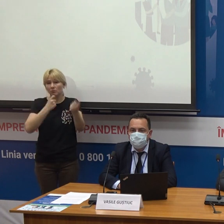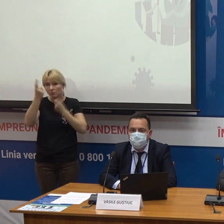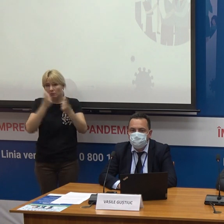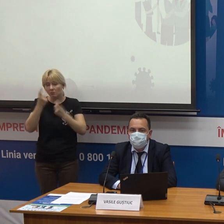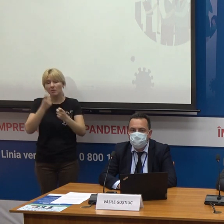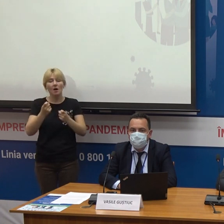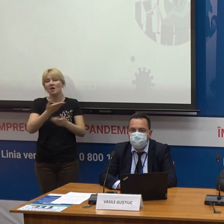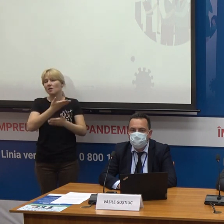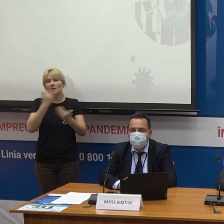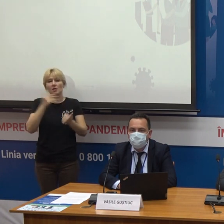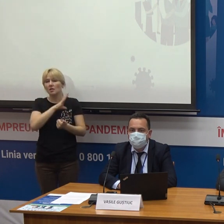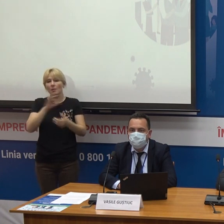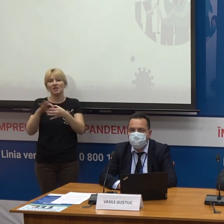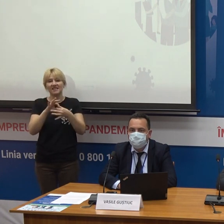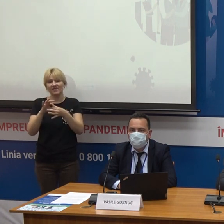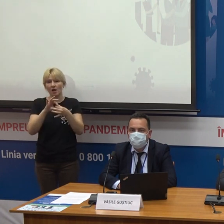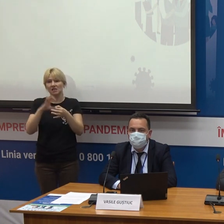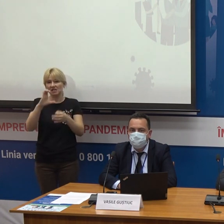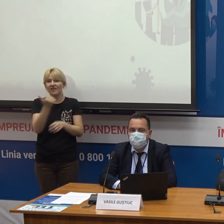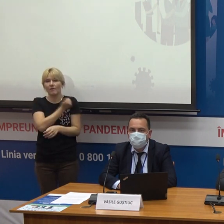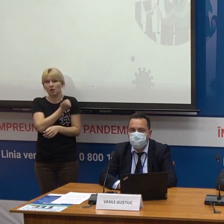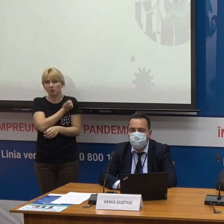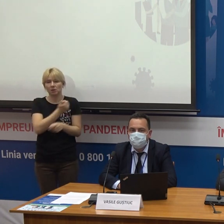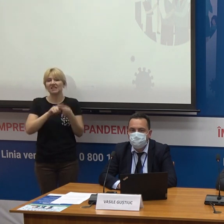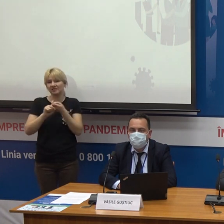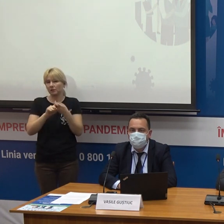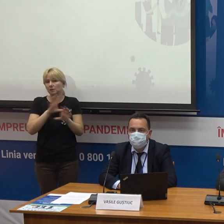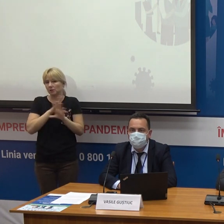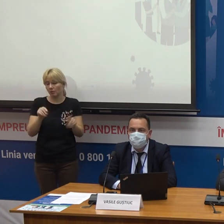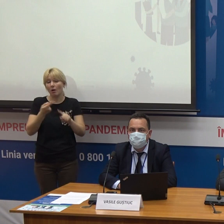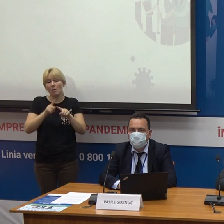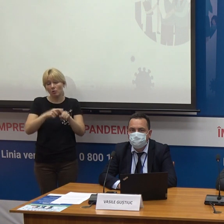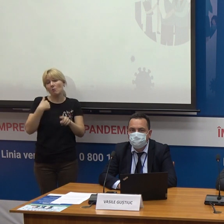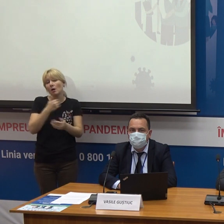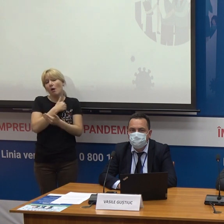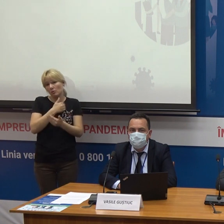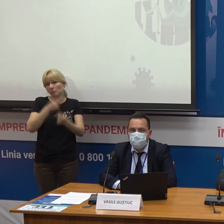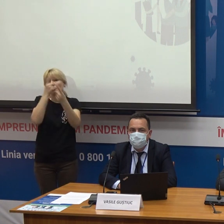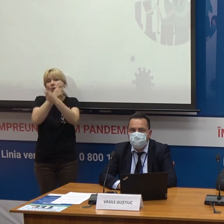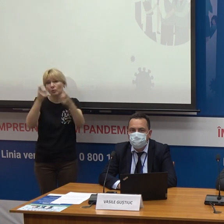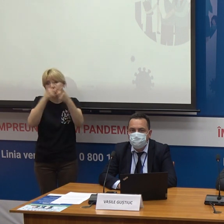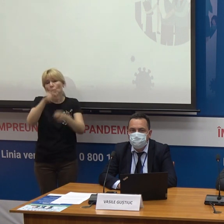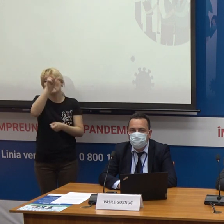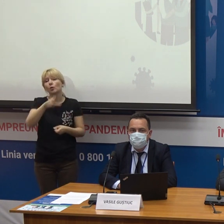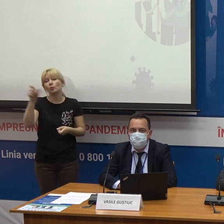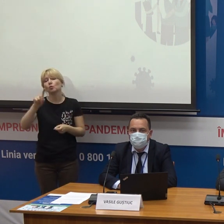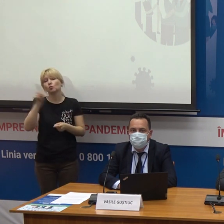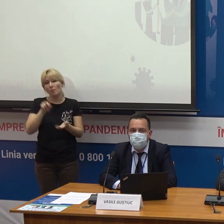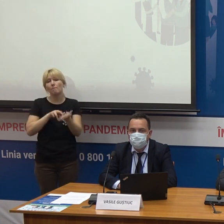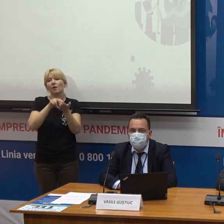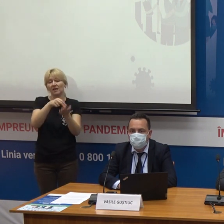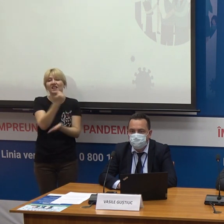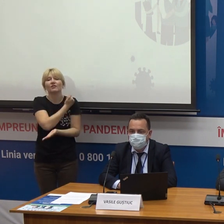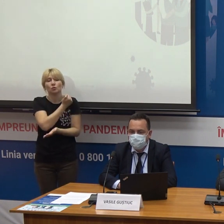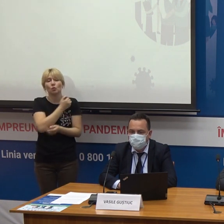nu au avut vreo legătură cu vaccinul. În acest context, venim cu îndemnul către populație să meargă la